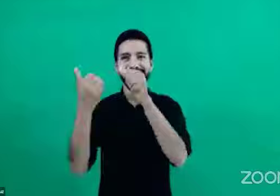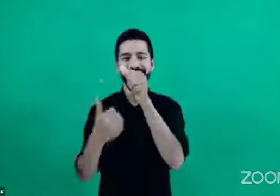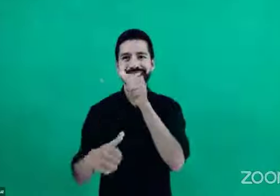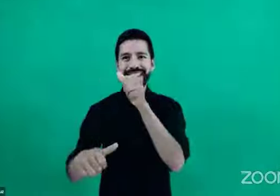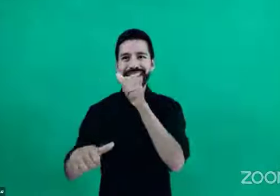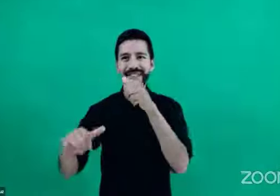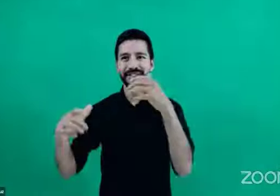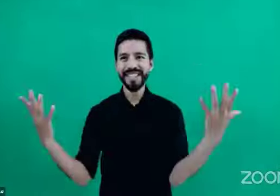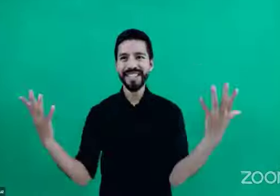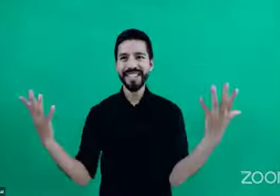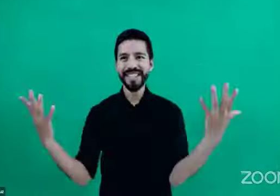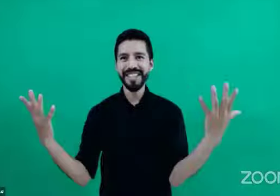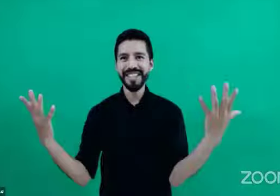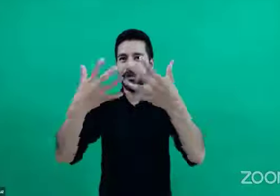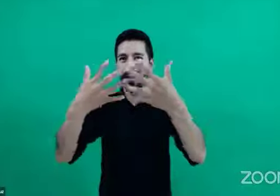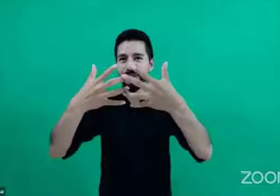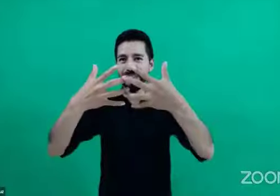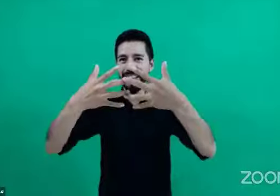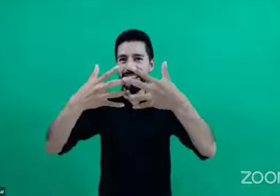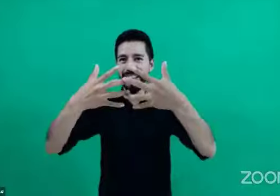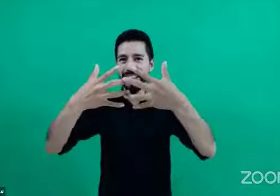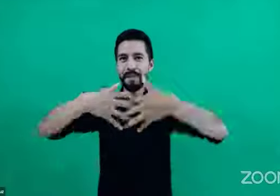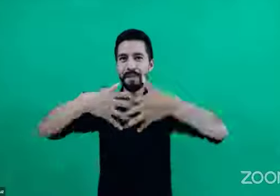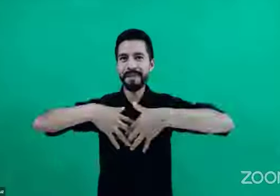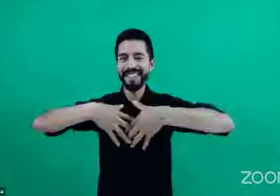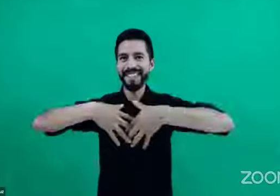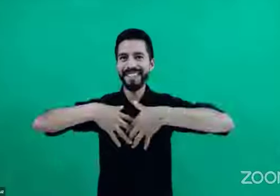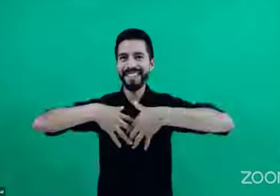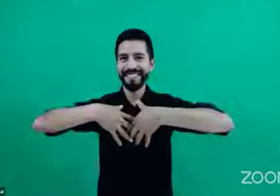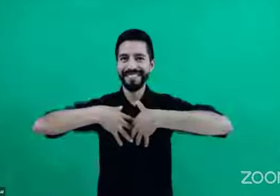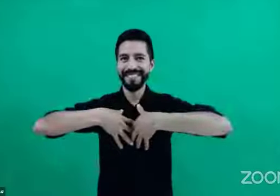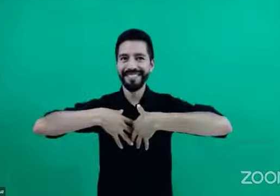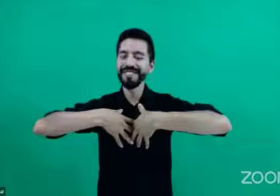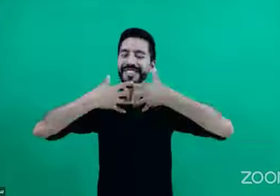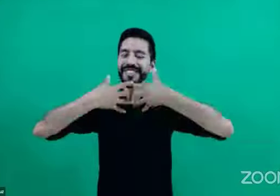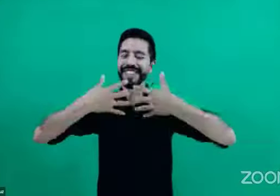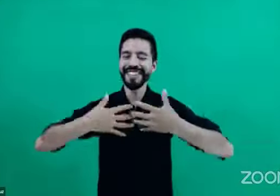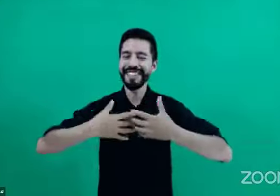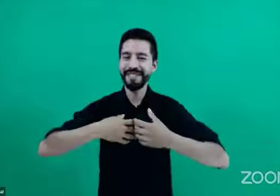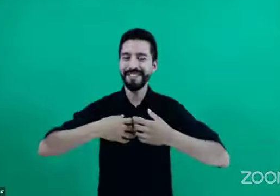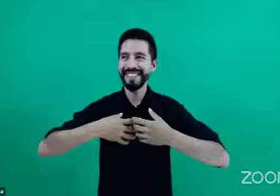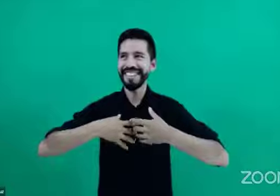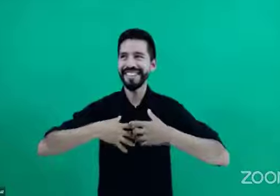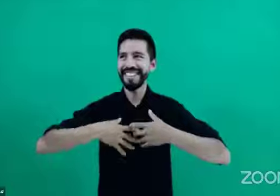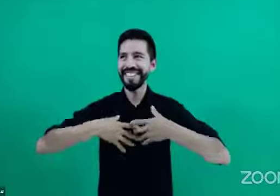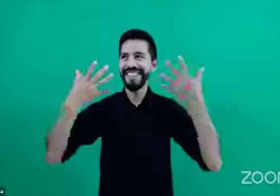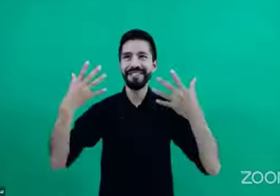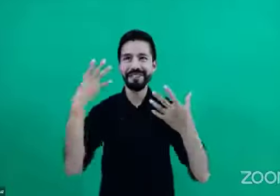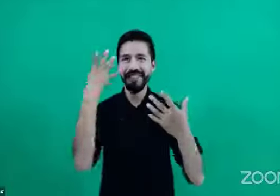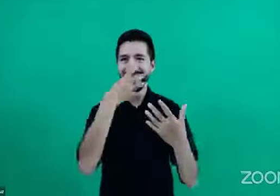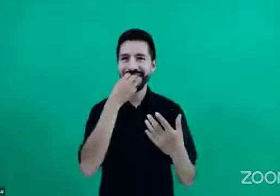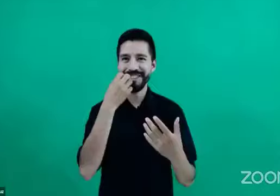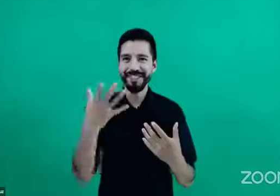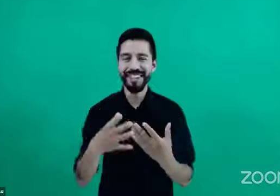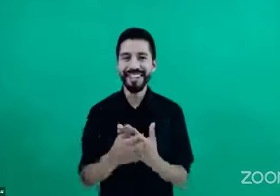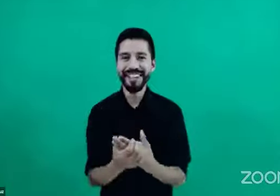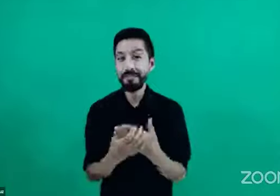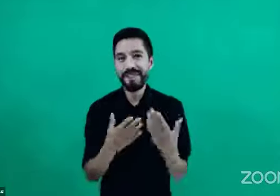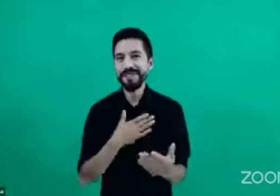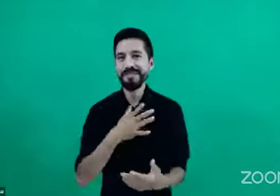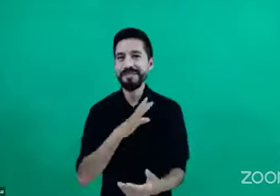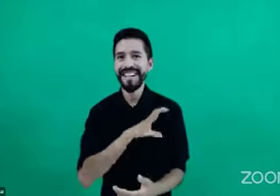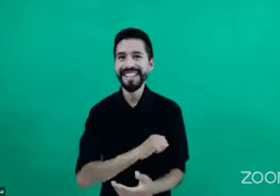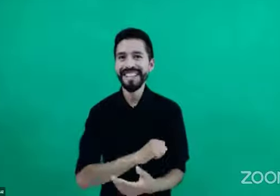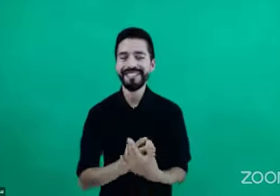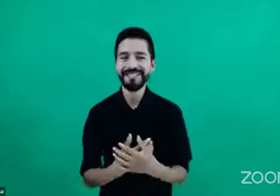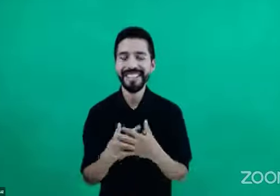arte. Entonces imagínate cuando se complementan, no sé, es algo maravilloso. Y por